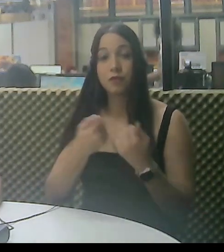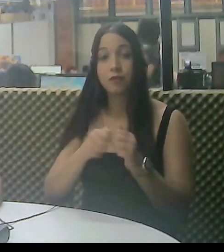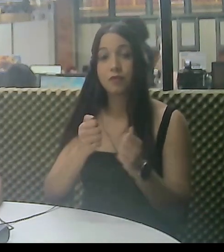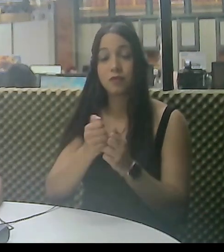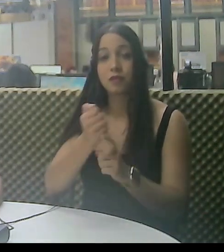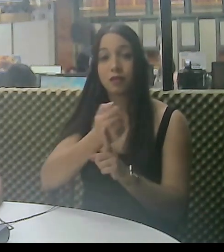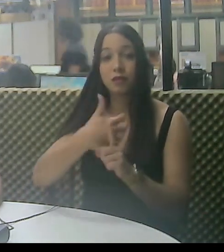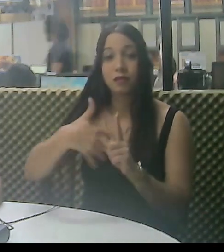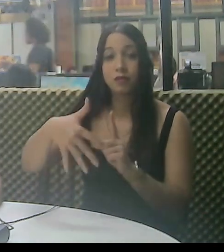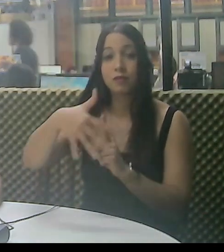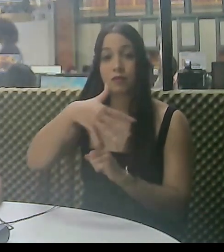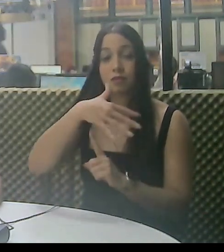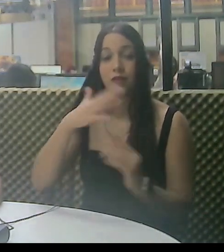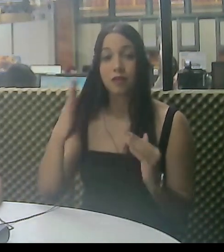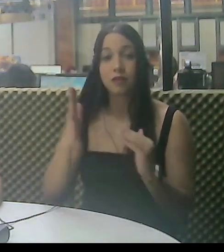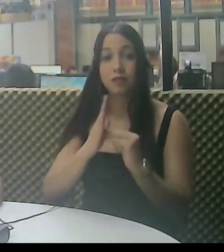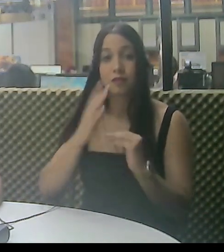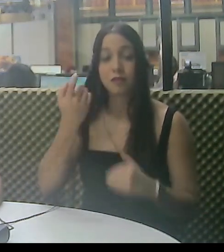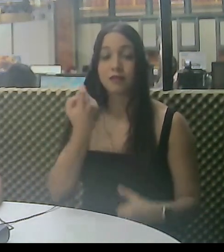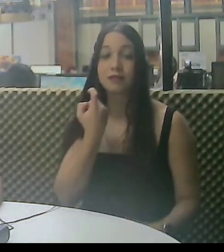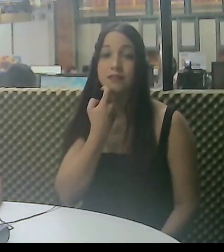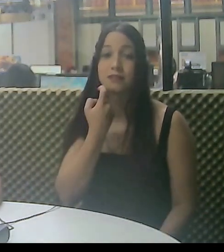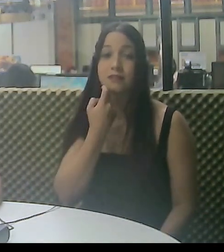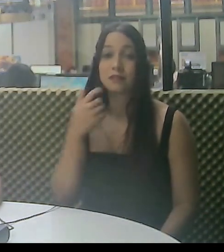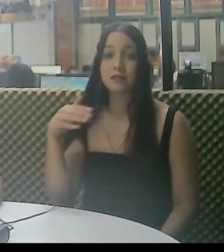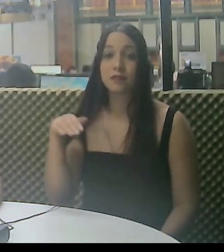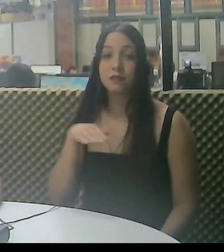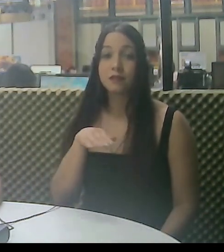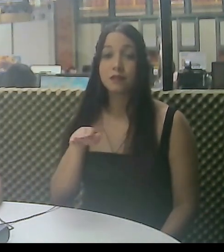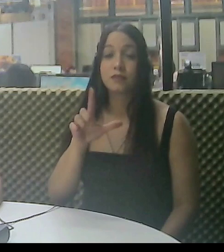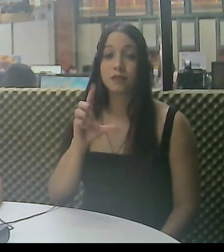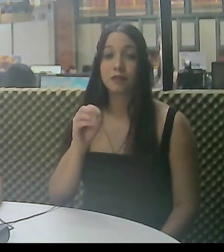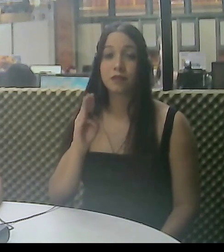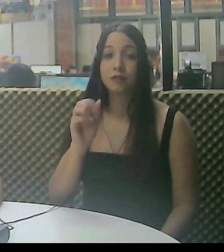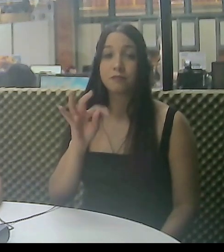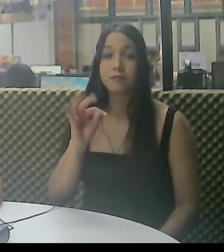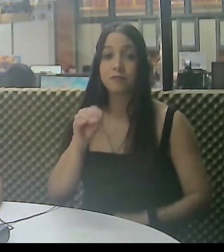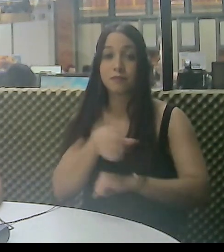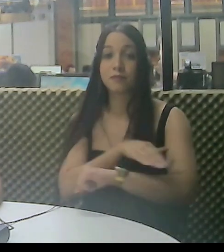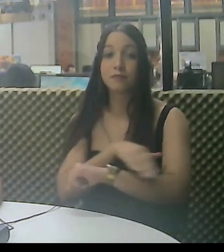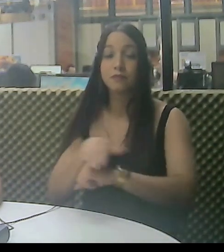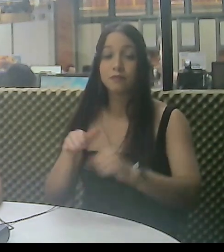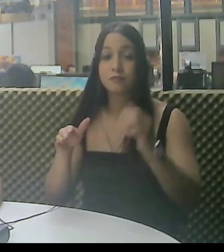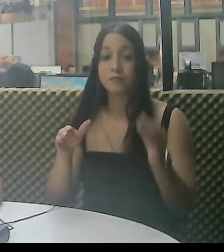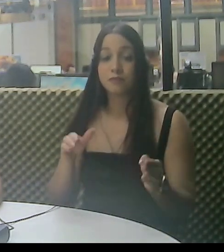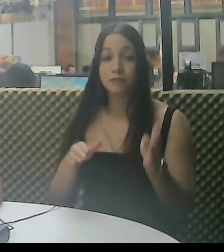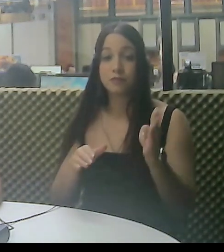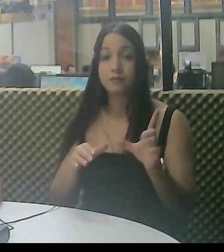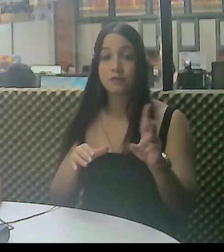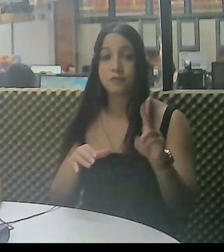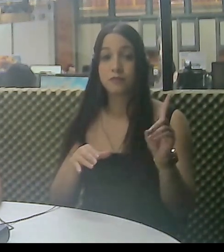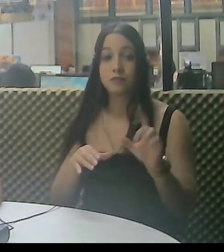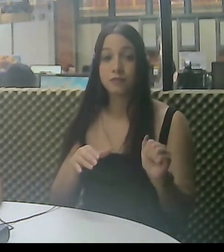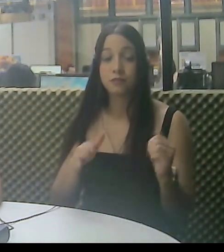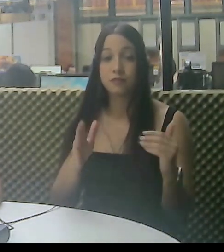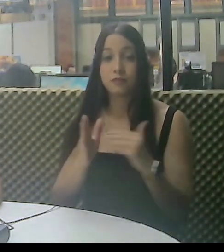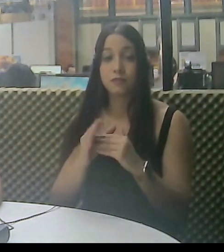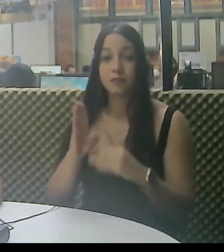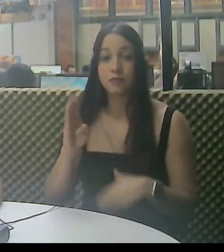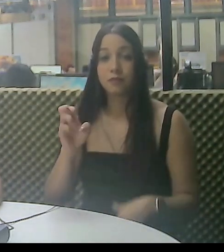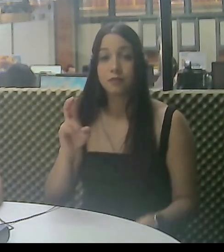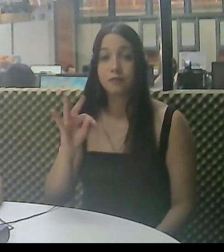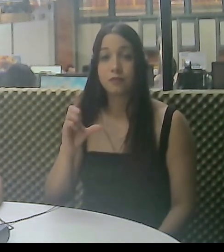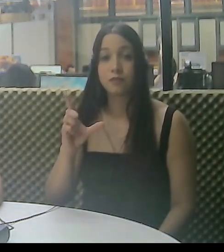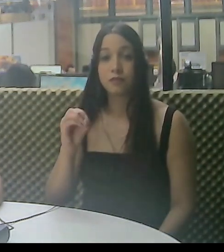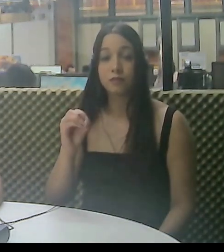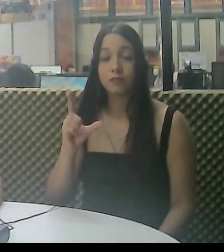Social, que ficará até sexta-feira estacionado na Alameda Lobato, entre as Alamedas Luísa Águeda Borges e Bertoldo